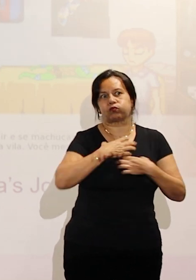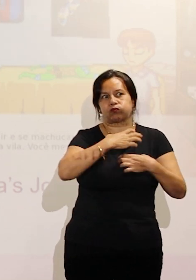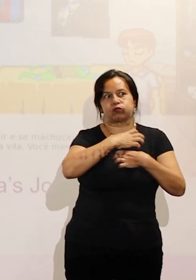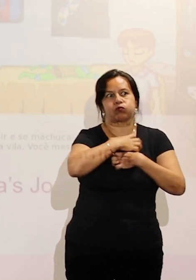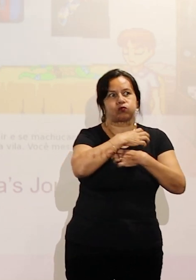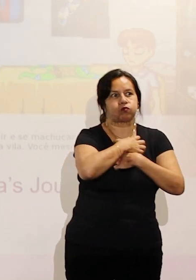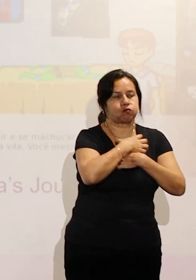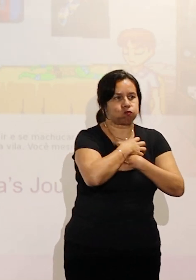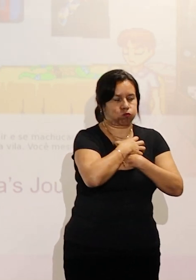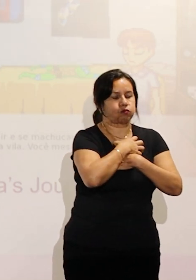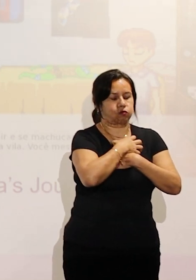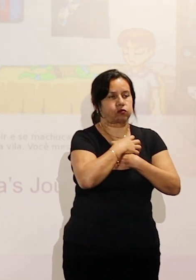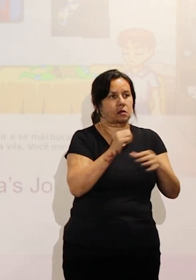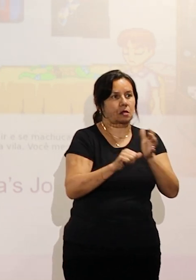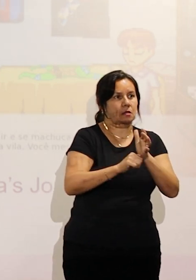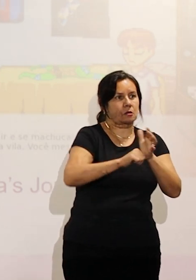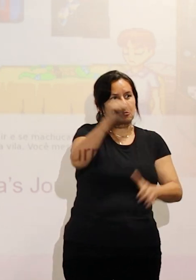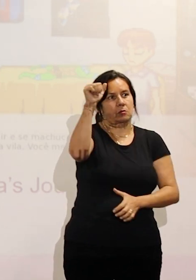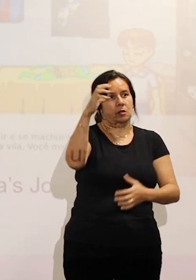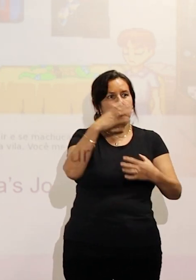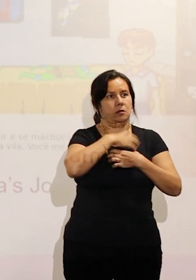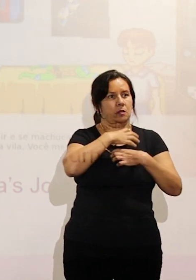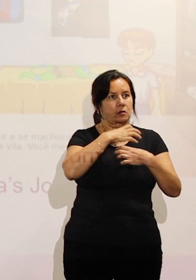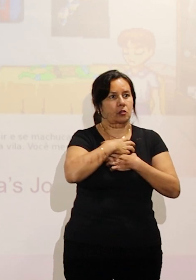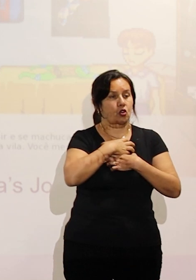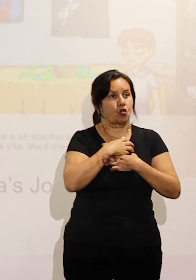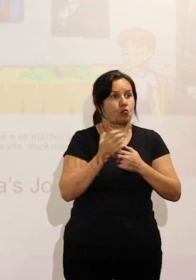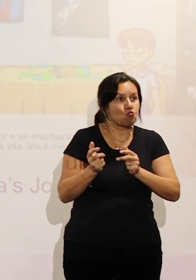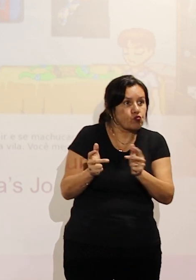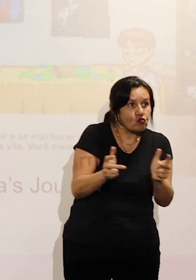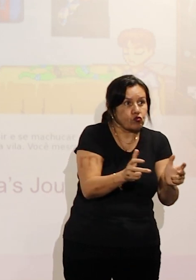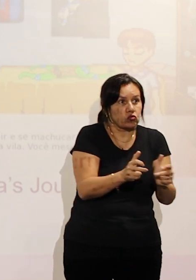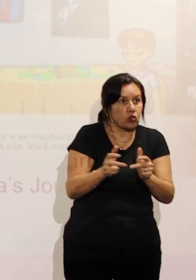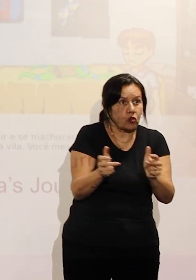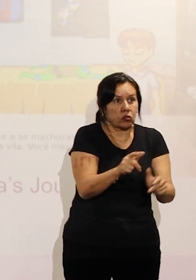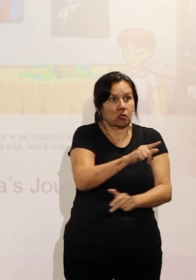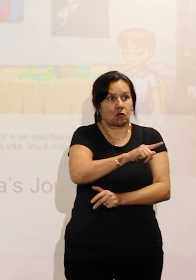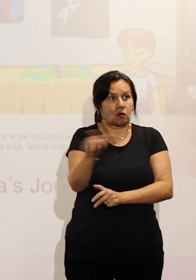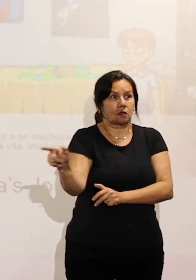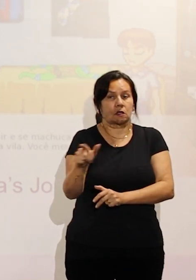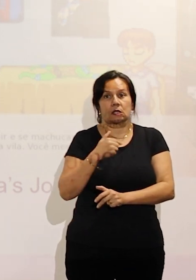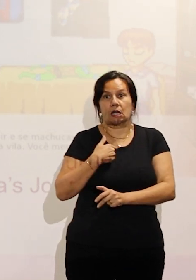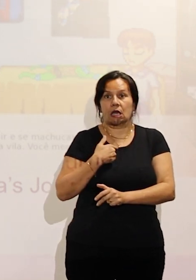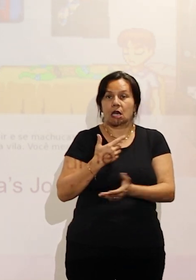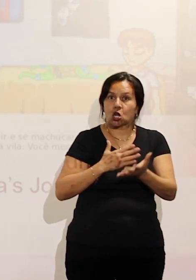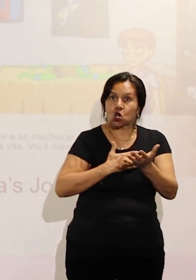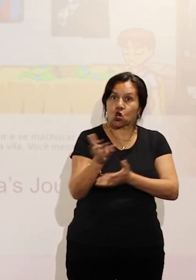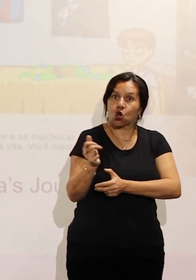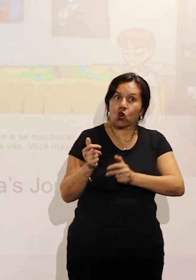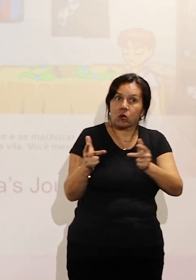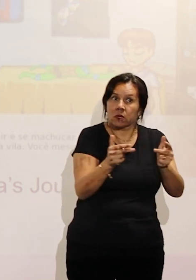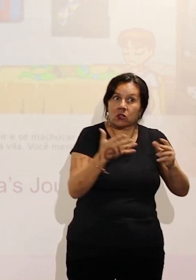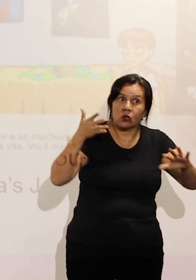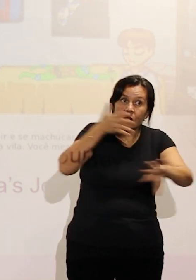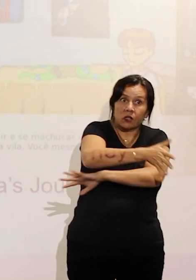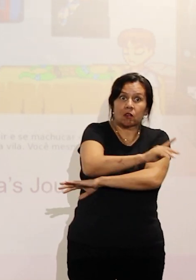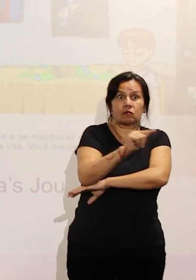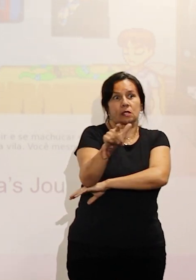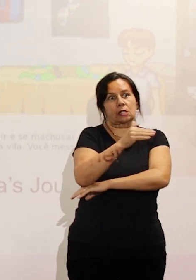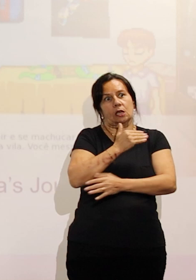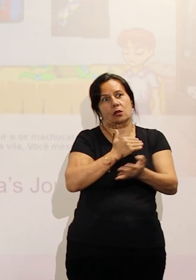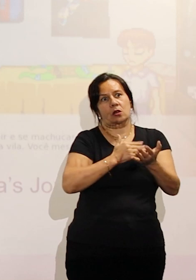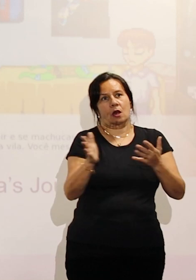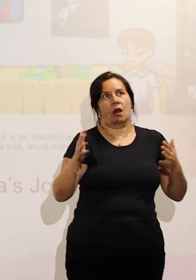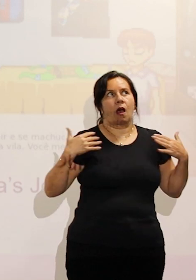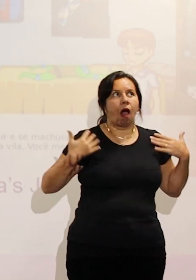Evil, um Amnesia, são jogos que, assim, você pegou o controle, você entrou no jogo, você já está começando a